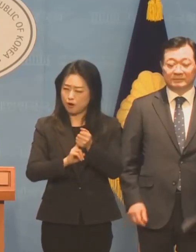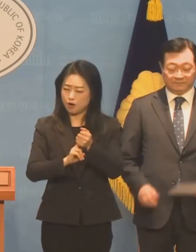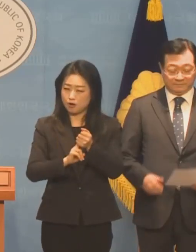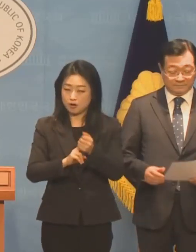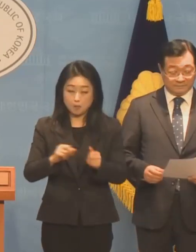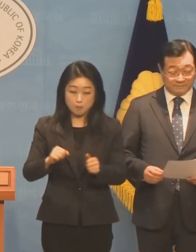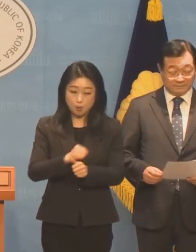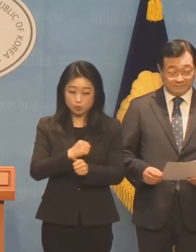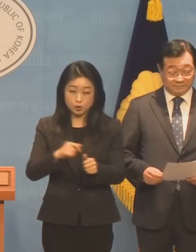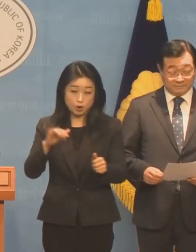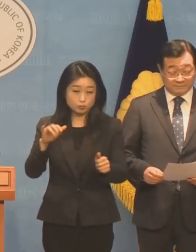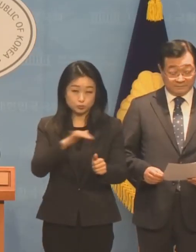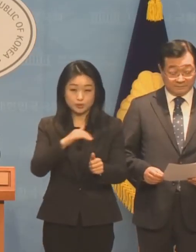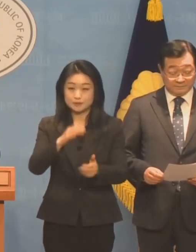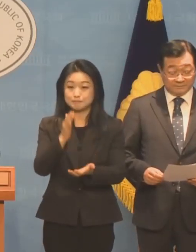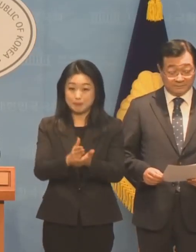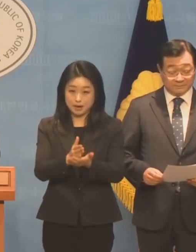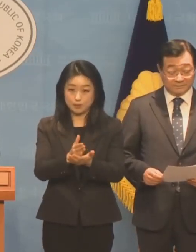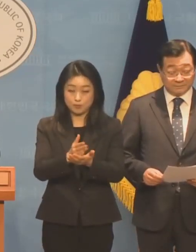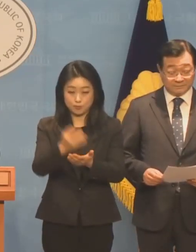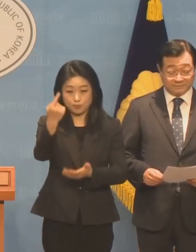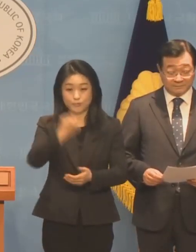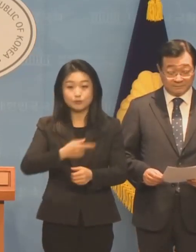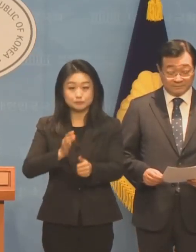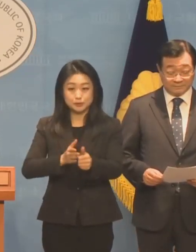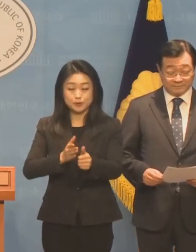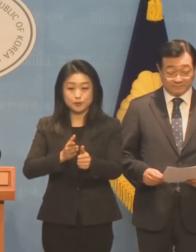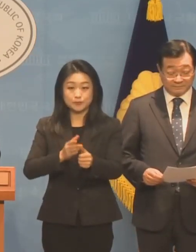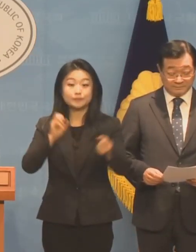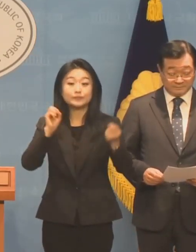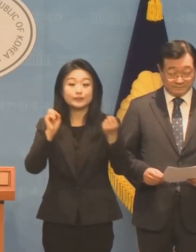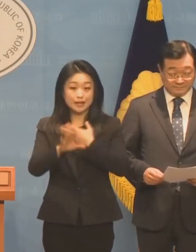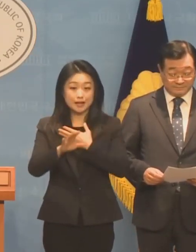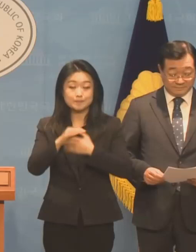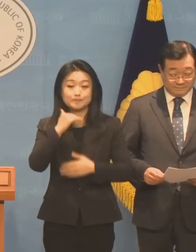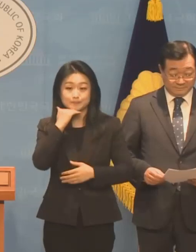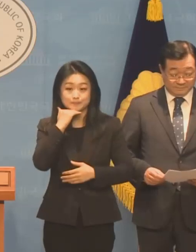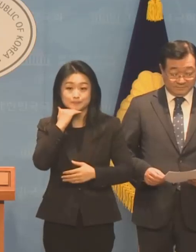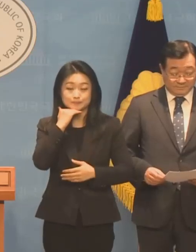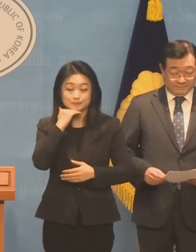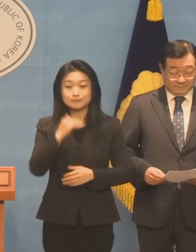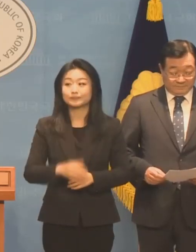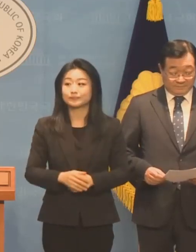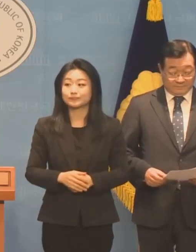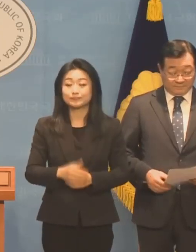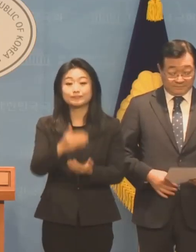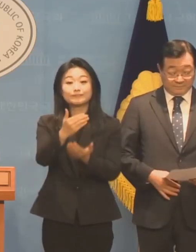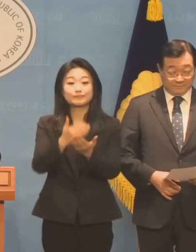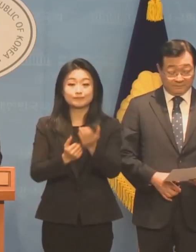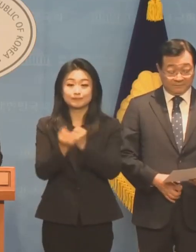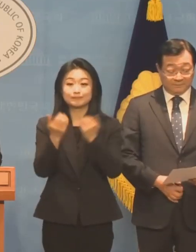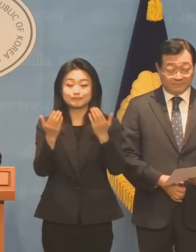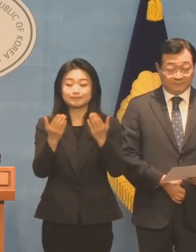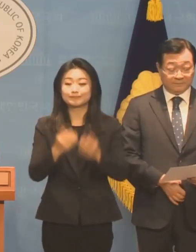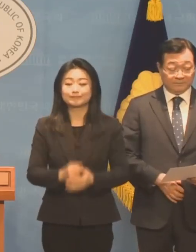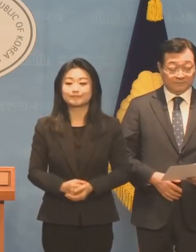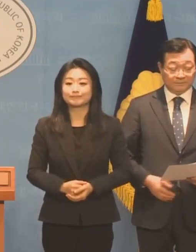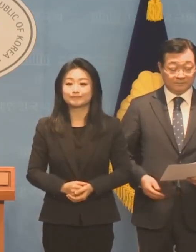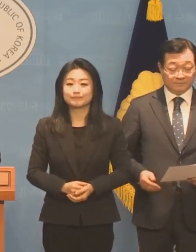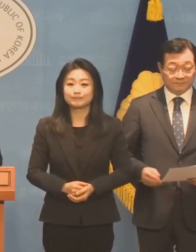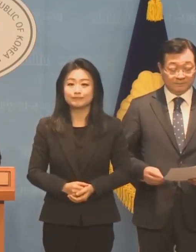폭력을 유도하지 말고 이제 밖으로 나오십시오. 답변을 기다리겠습니다. 관련 기자회견문 낭독 있겠습니다.